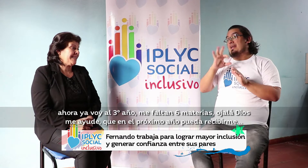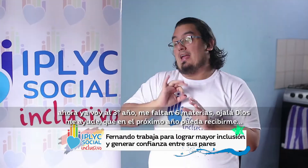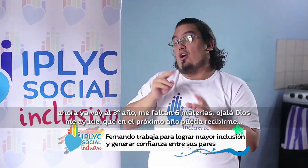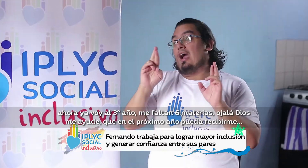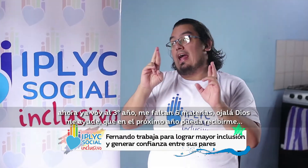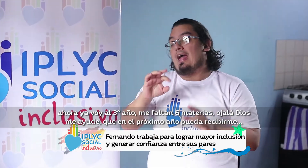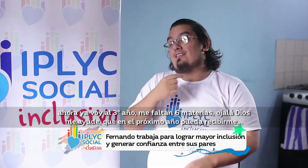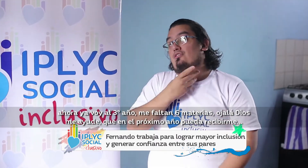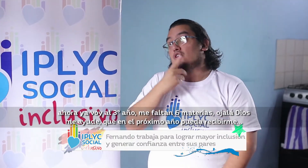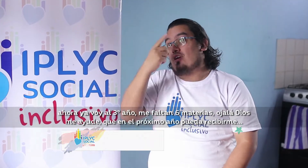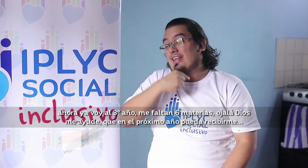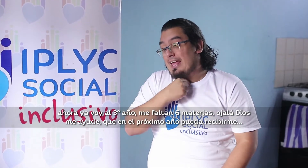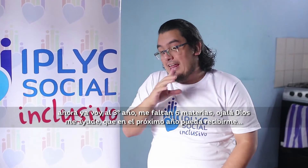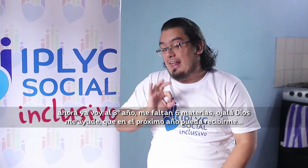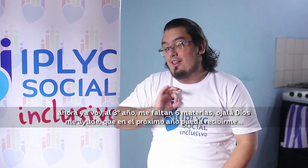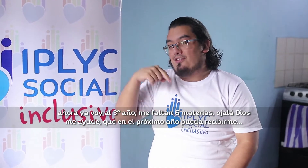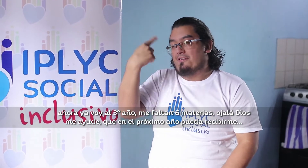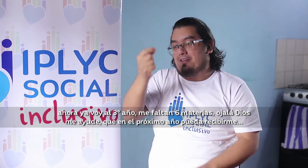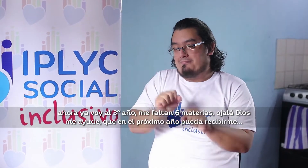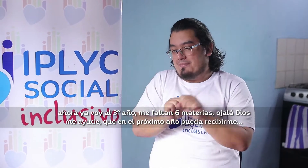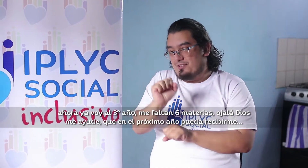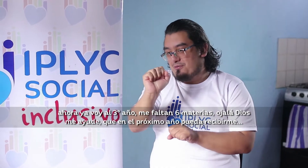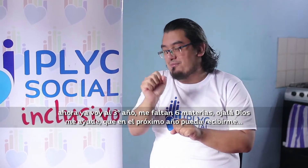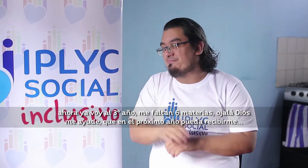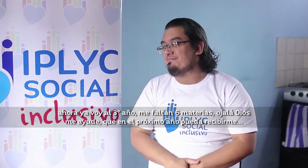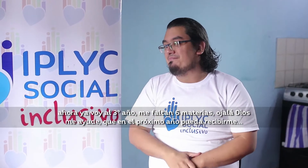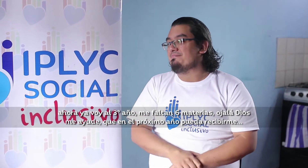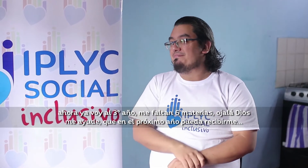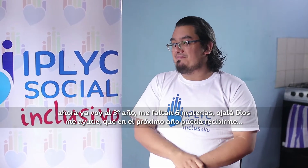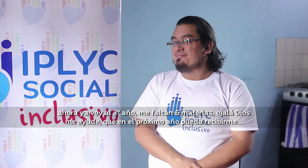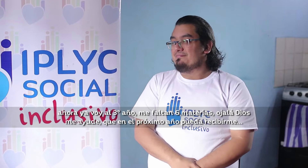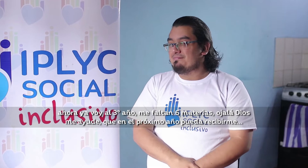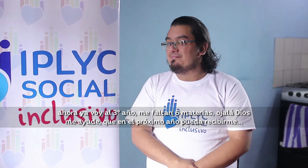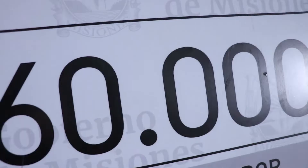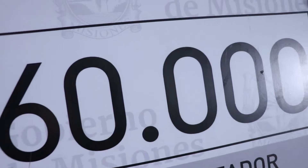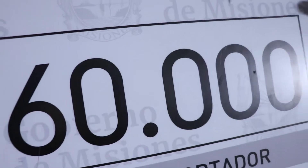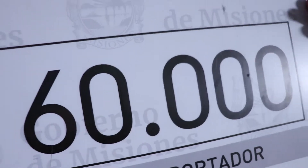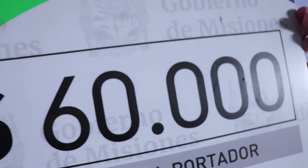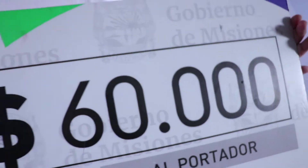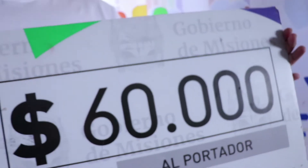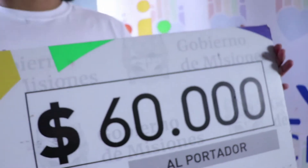6 materias. Ojalá Dios me ayude, ¿sí? Que en el próximo año pueda recibir.